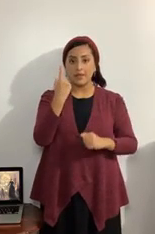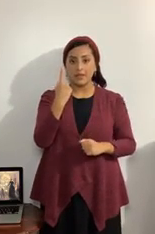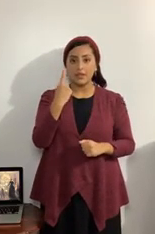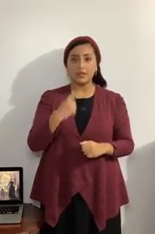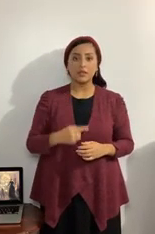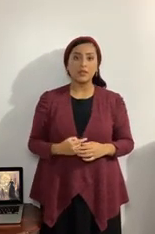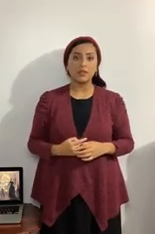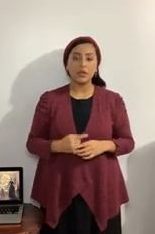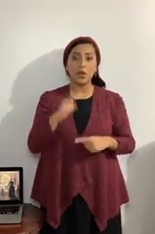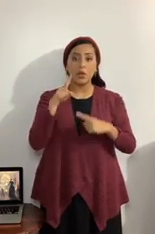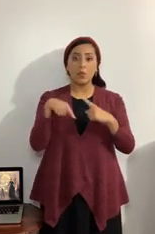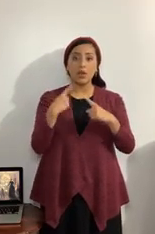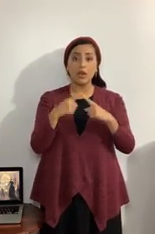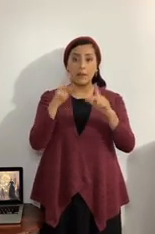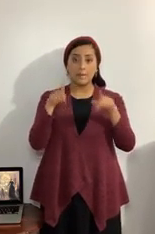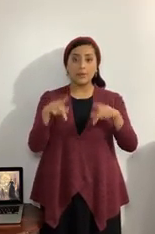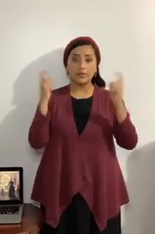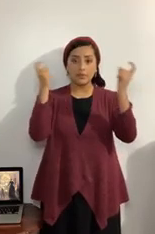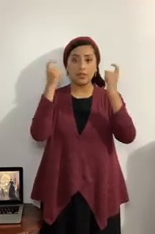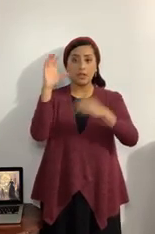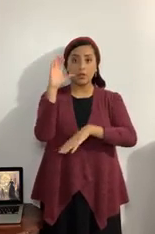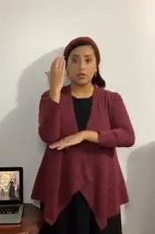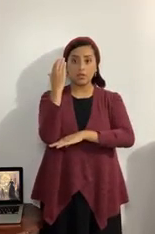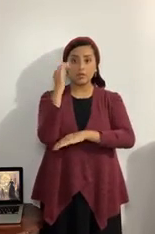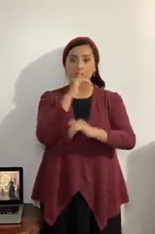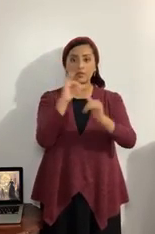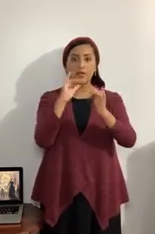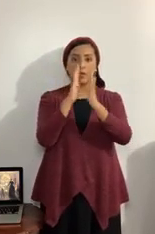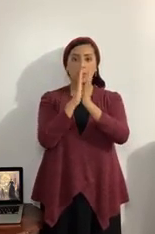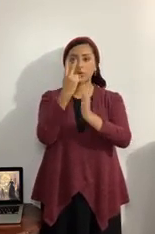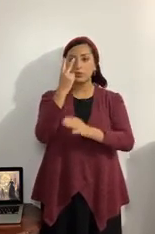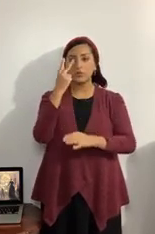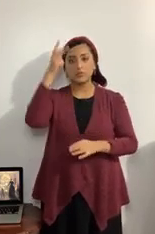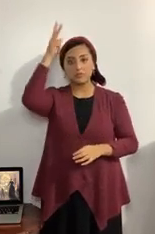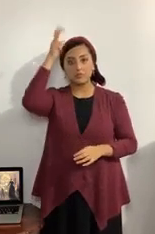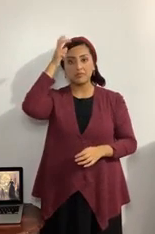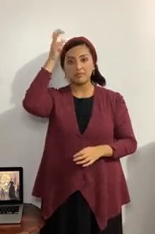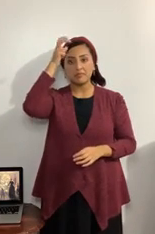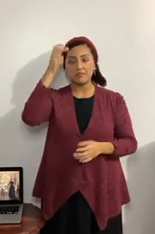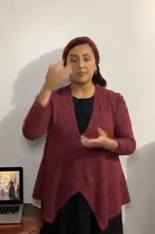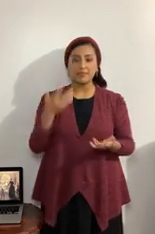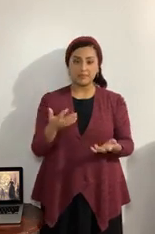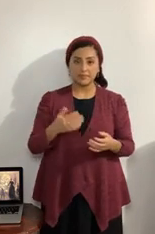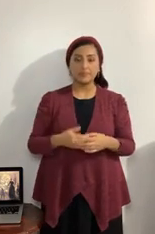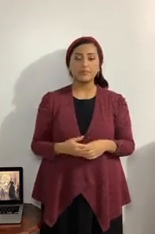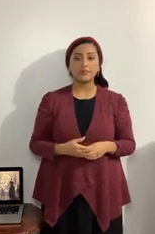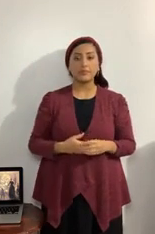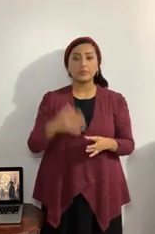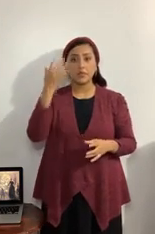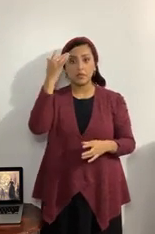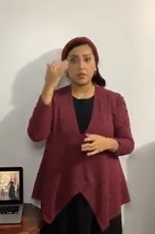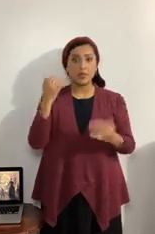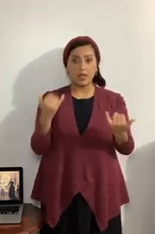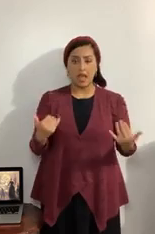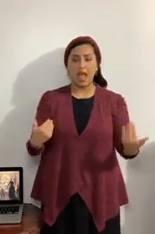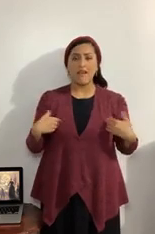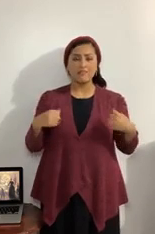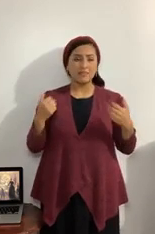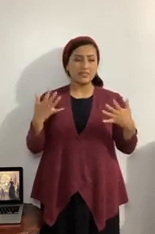Cada vez que una persona está celebrando la Navidad, está invocando esos dos demonios. Por eso hay tanto alcoholismo, hay tantos accidentes y